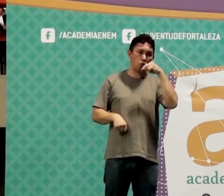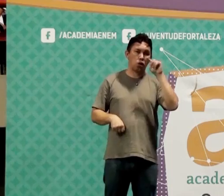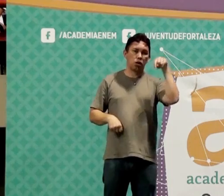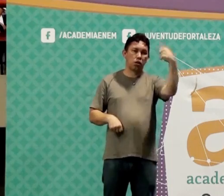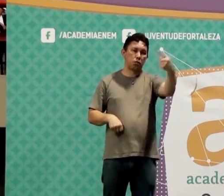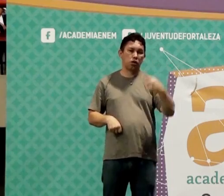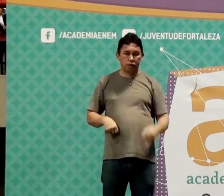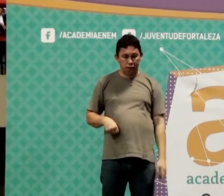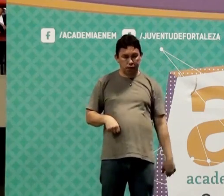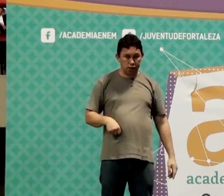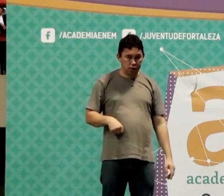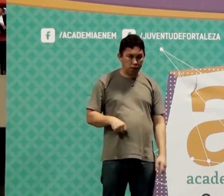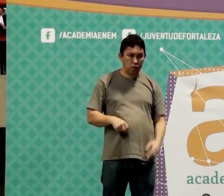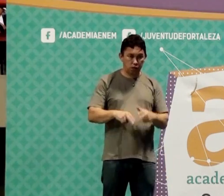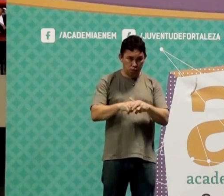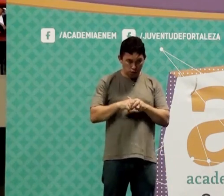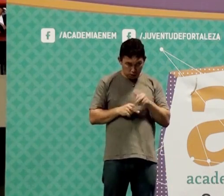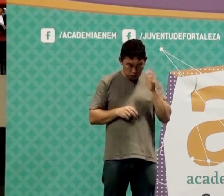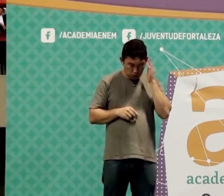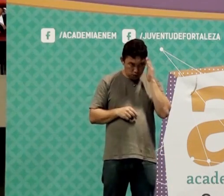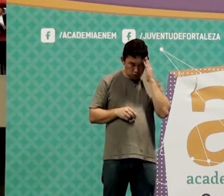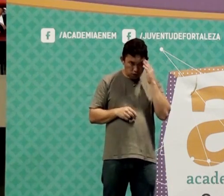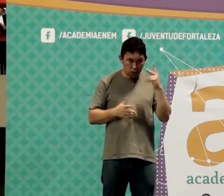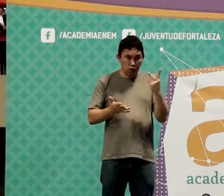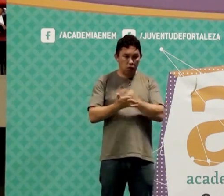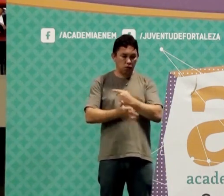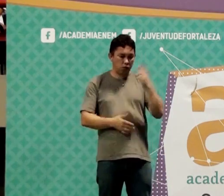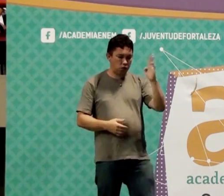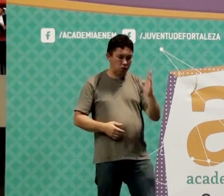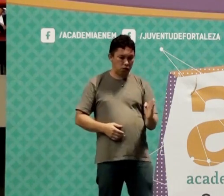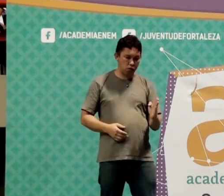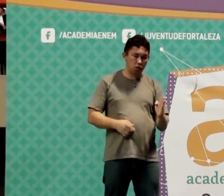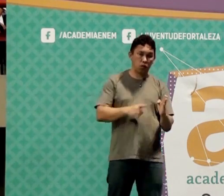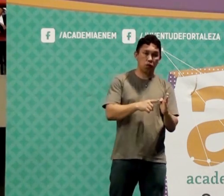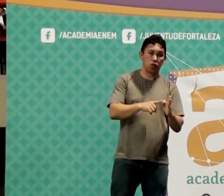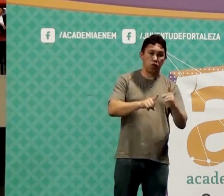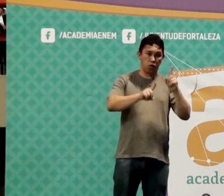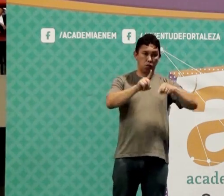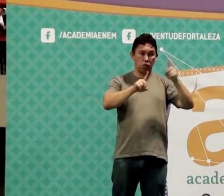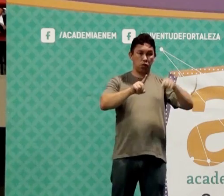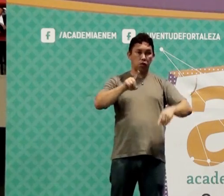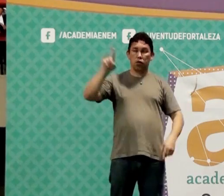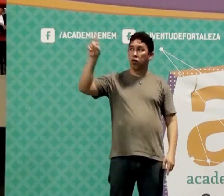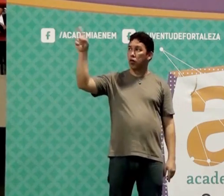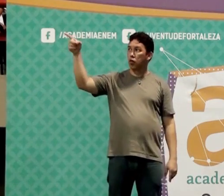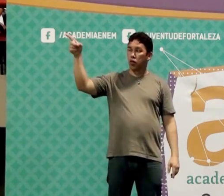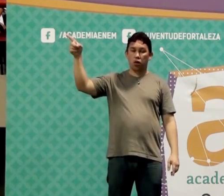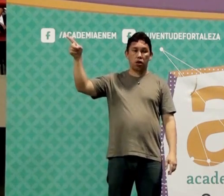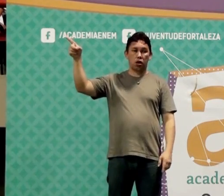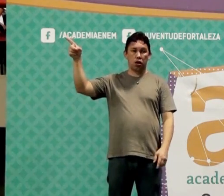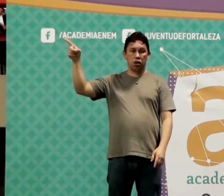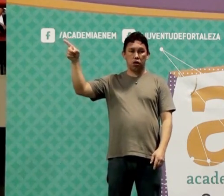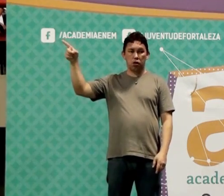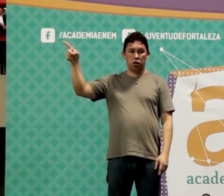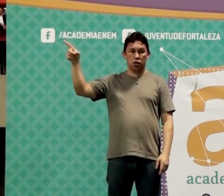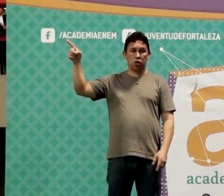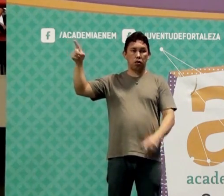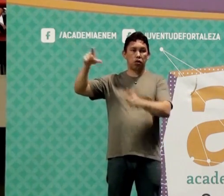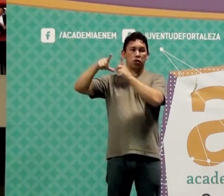toda a Europa? Impossível, né, jovem? Hoje, existe alguma coisa que o efeito comercial é sentido